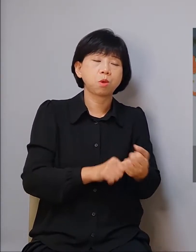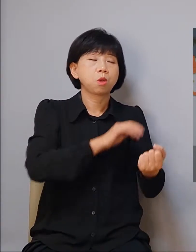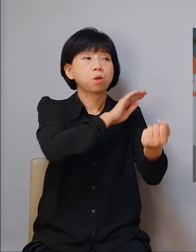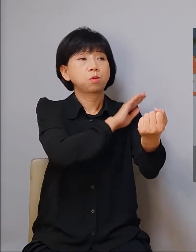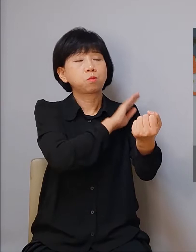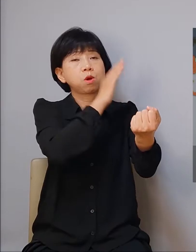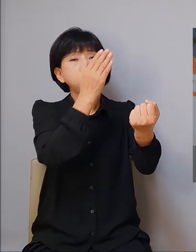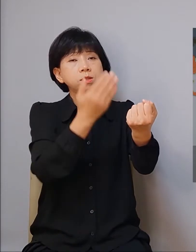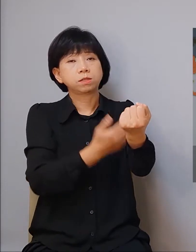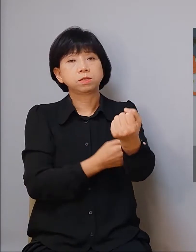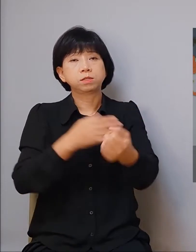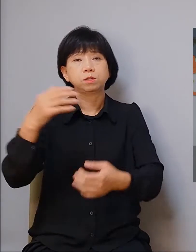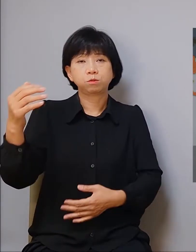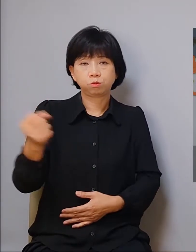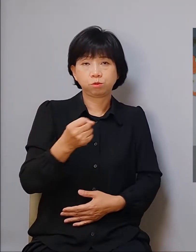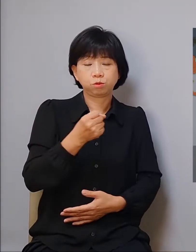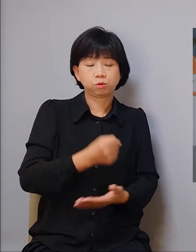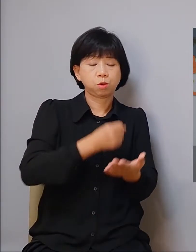붙잡고